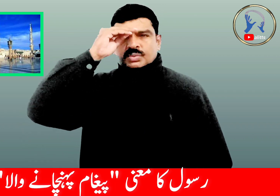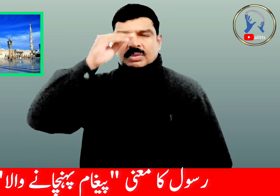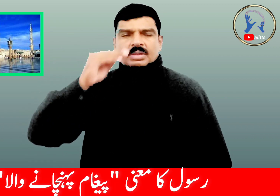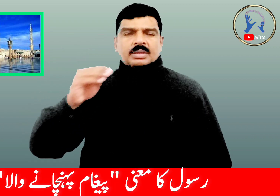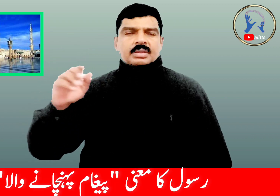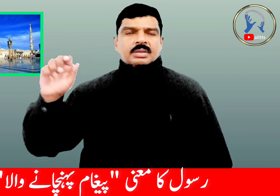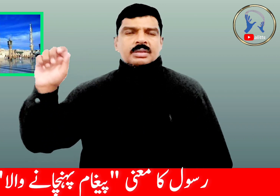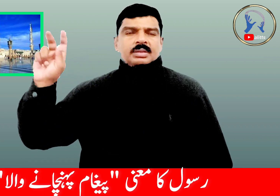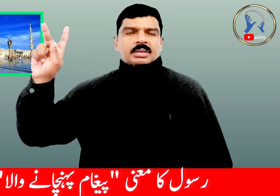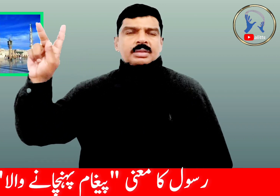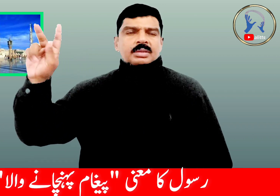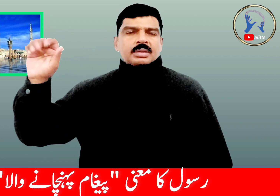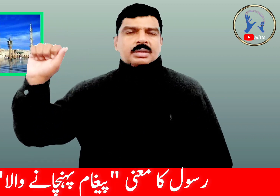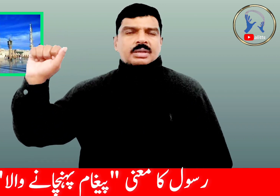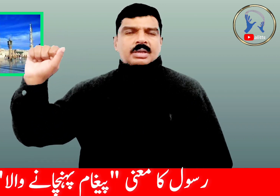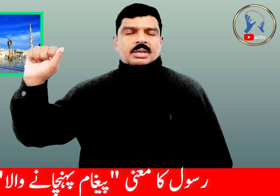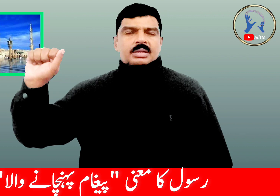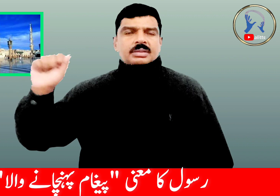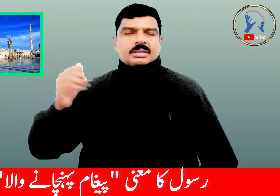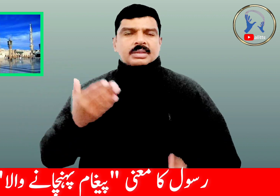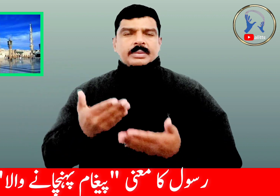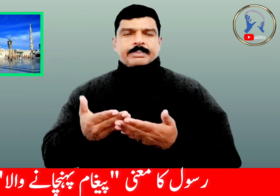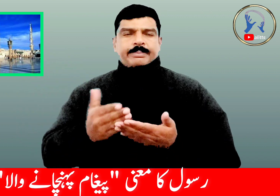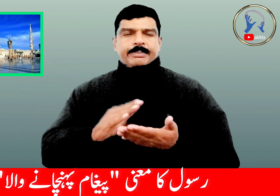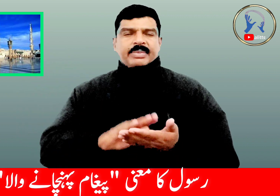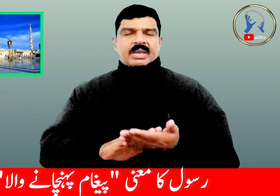رسول کا معنی